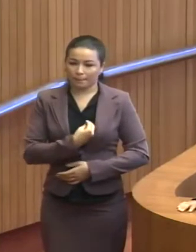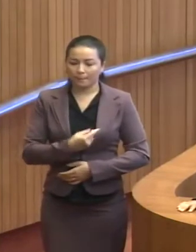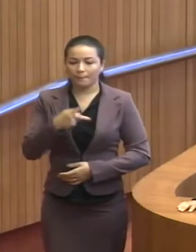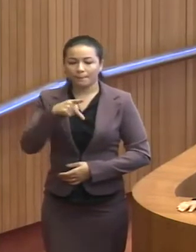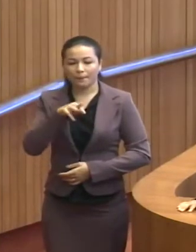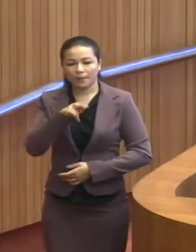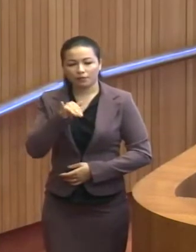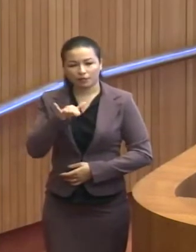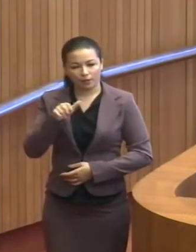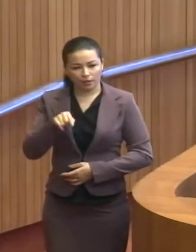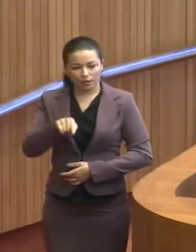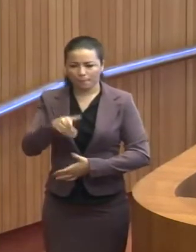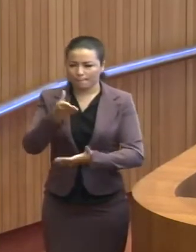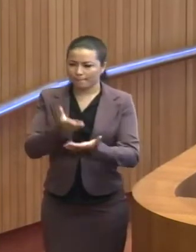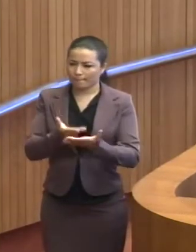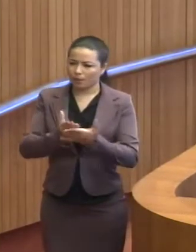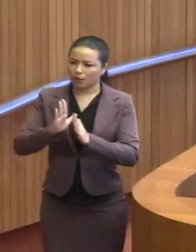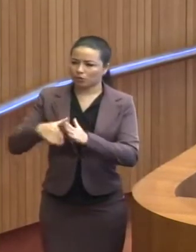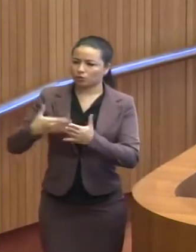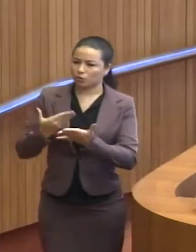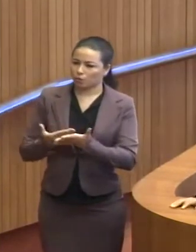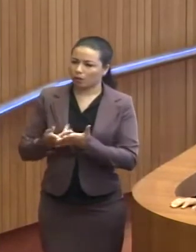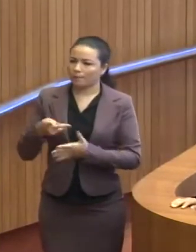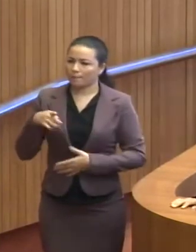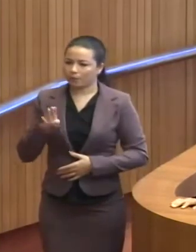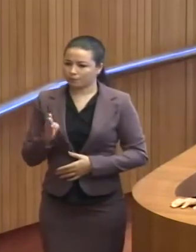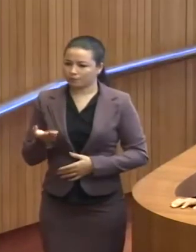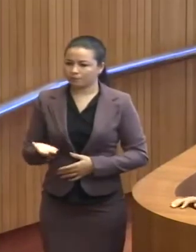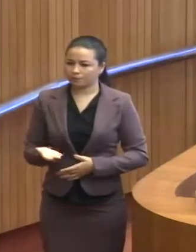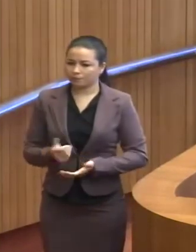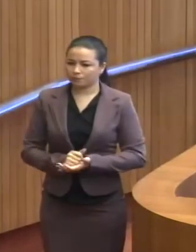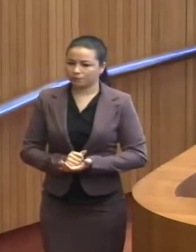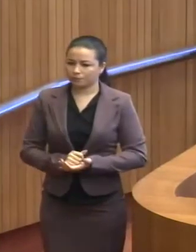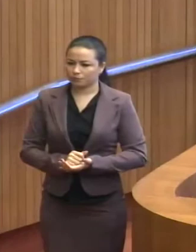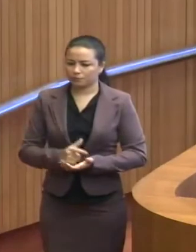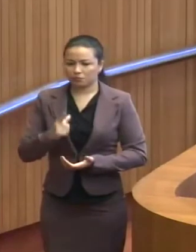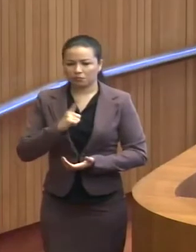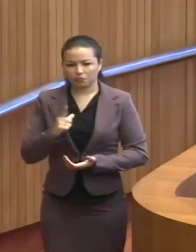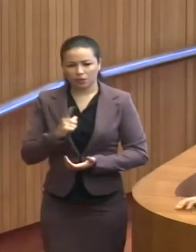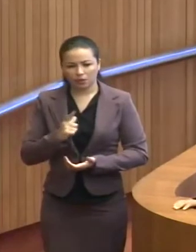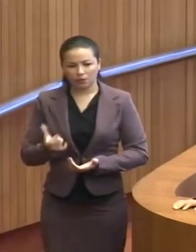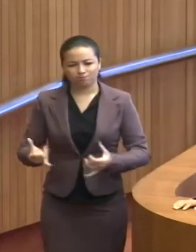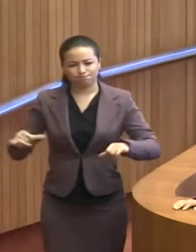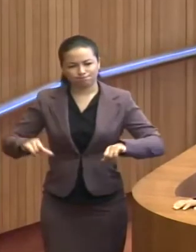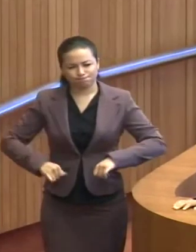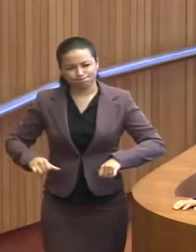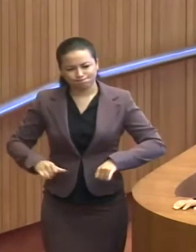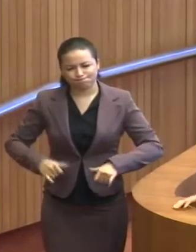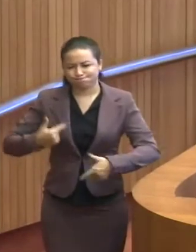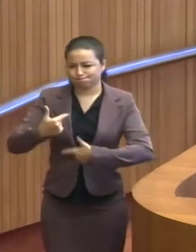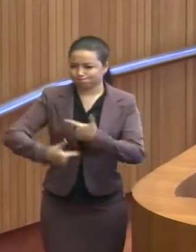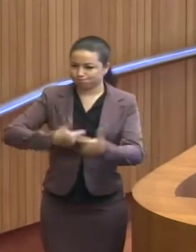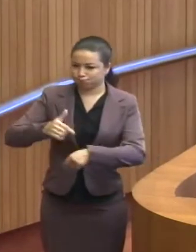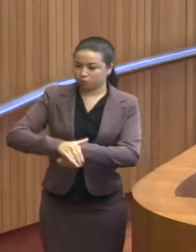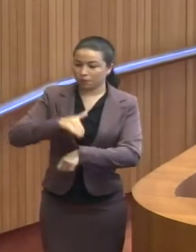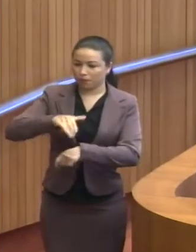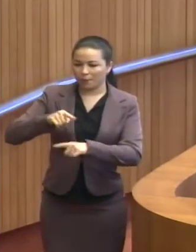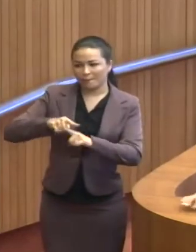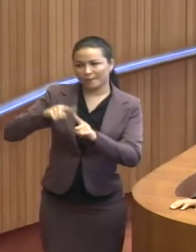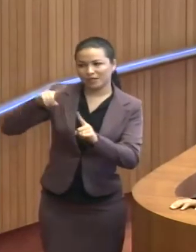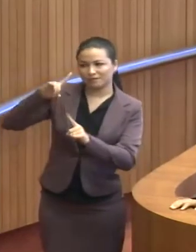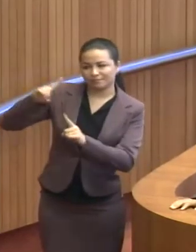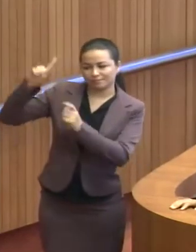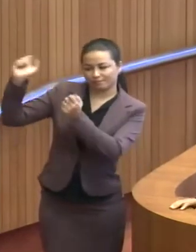periferia, para estudar em escola pública, para ralar muito, mas com a bênção